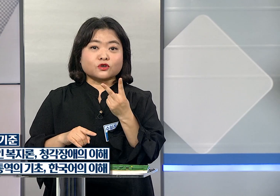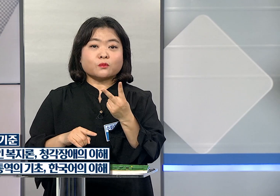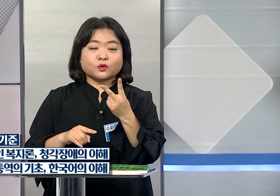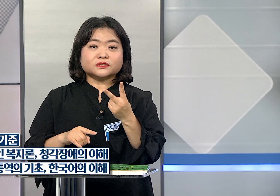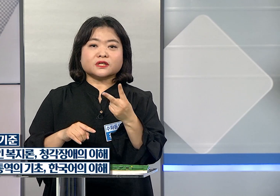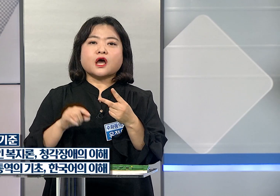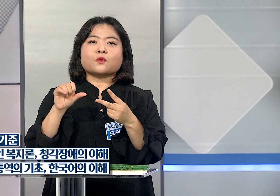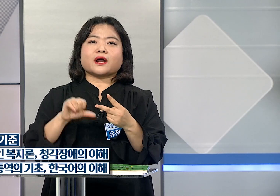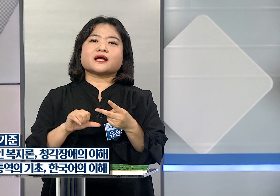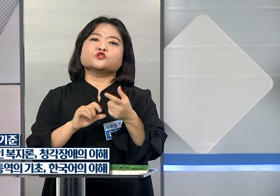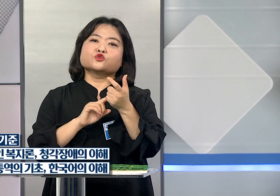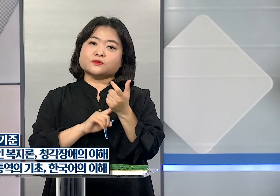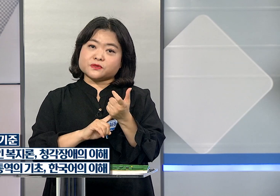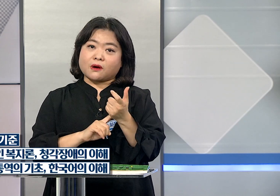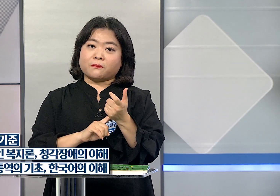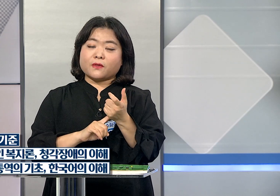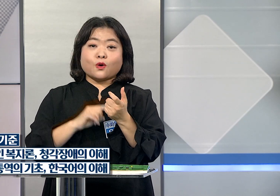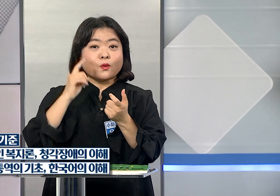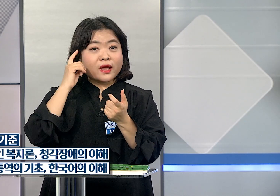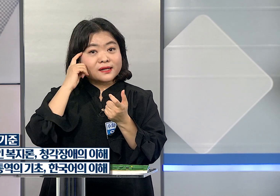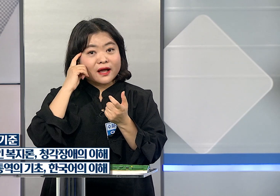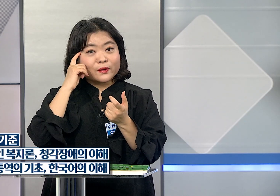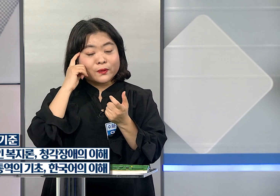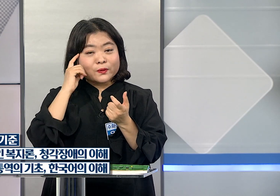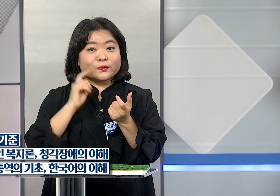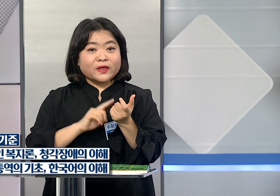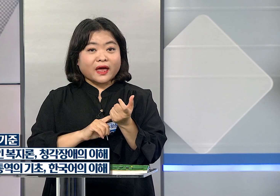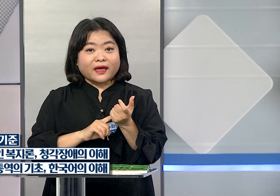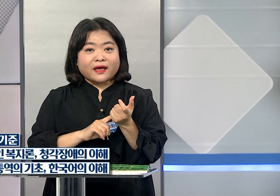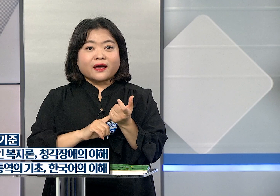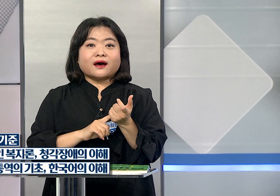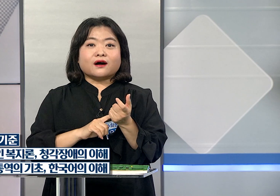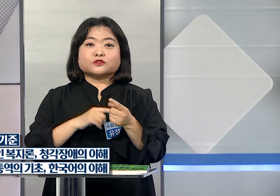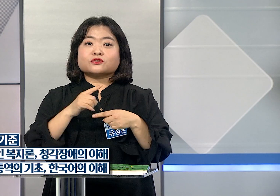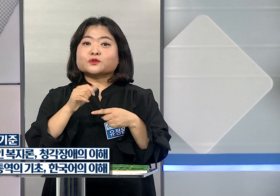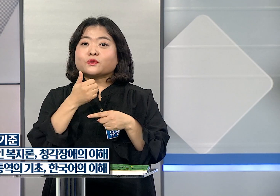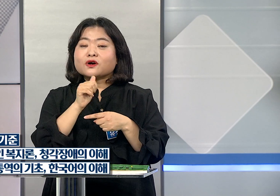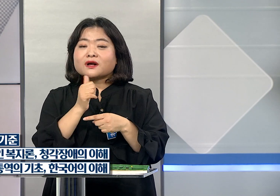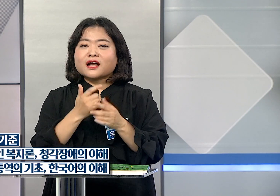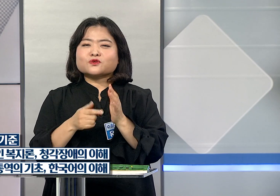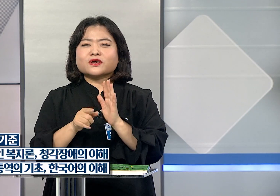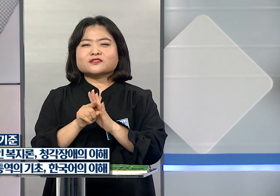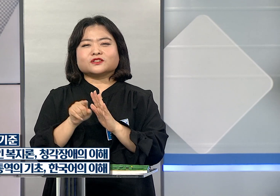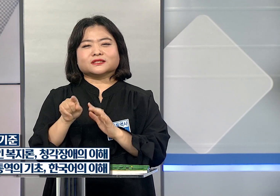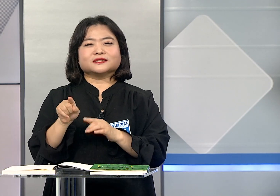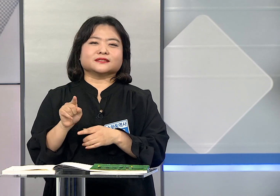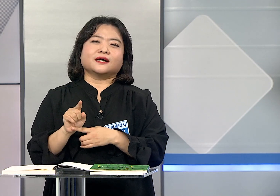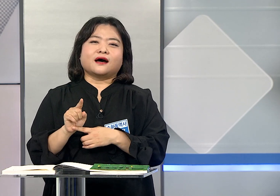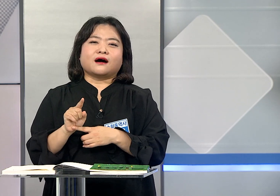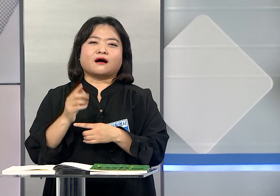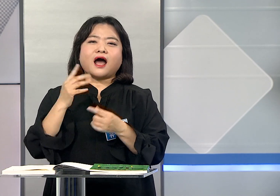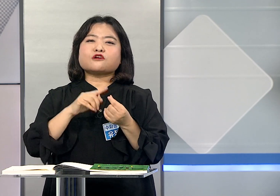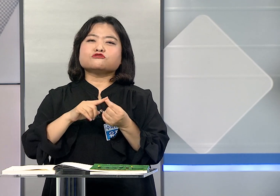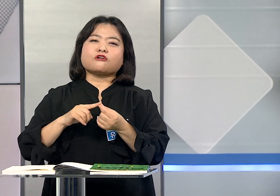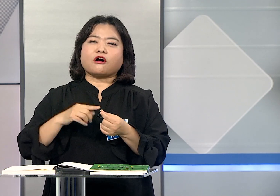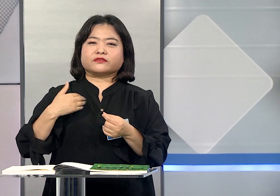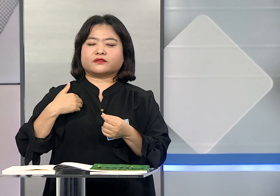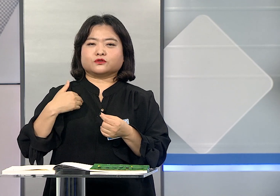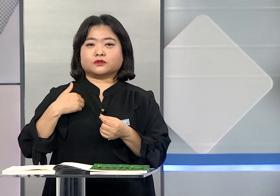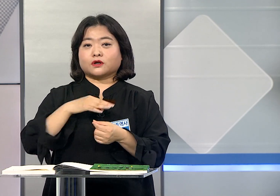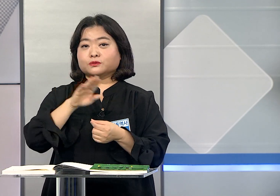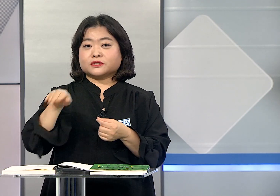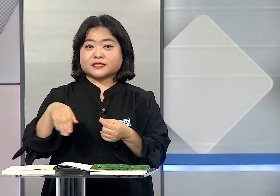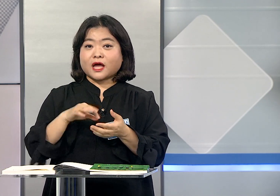이해는 2과목은 과락이 60점. 왜일까요? 네. 수화통역을 하기 위해서는